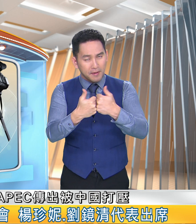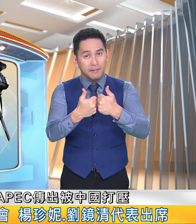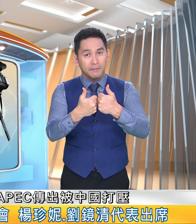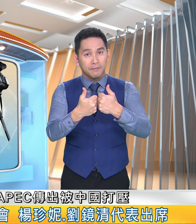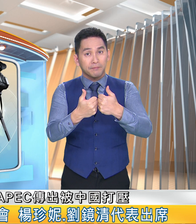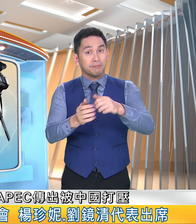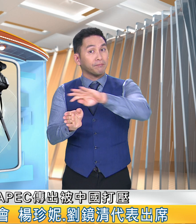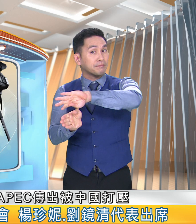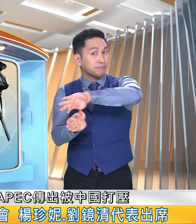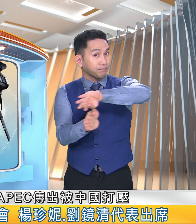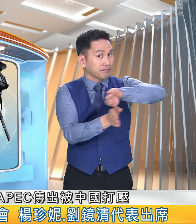出被中国打压，